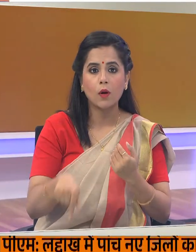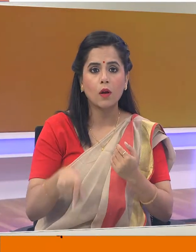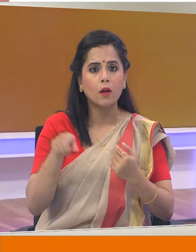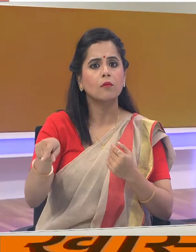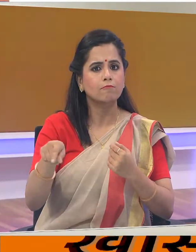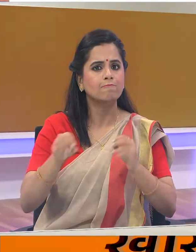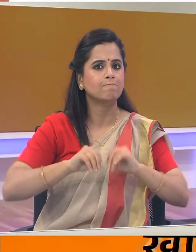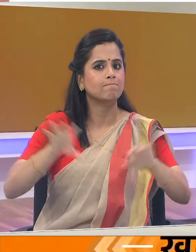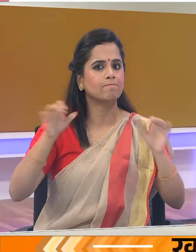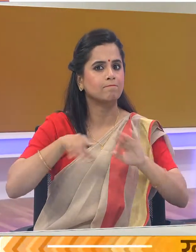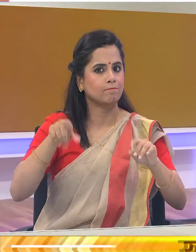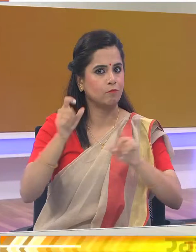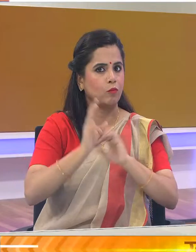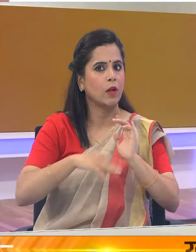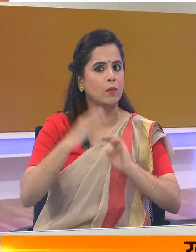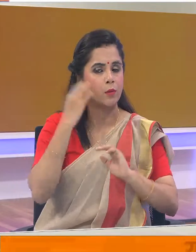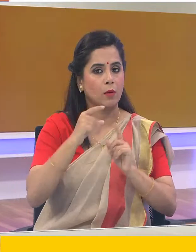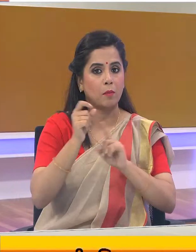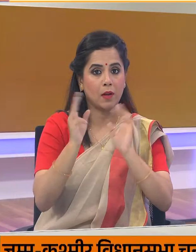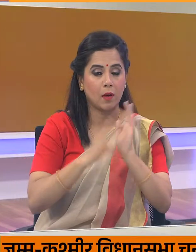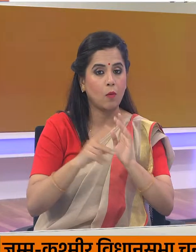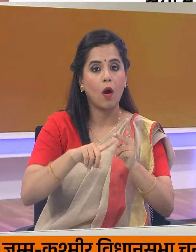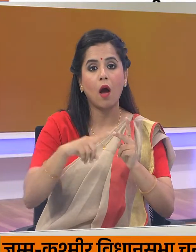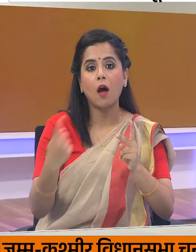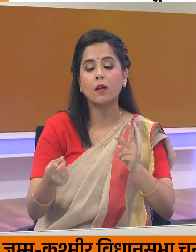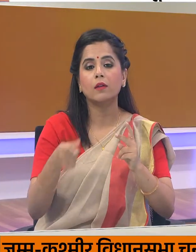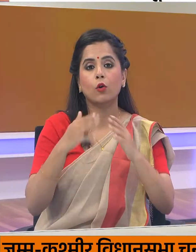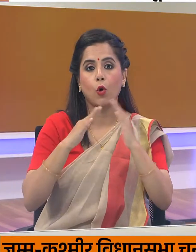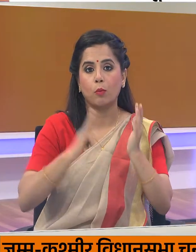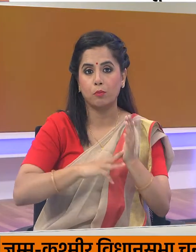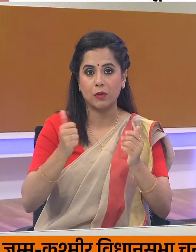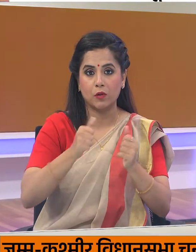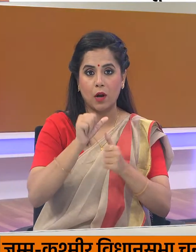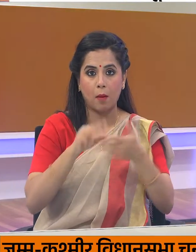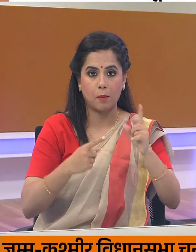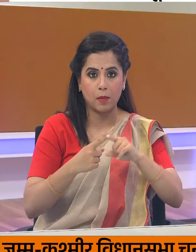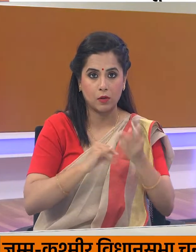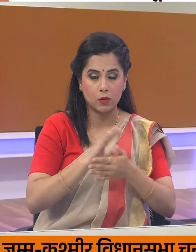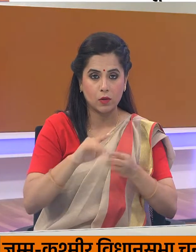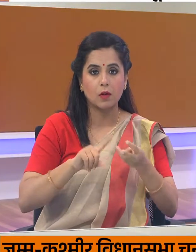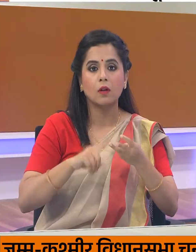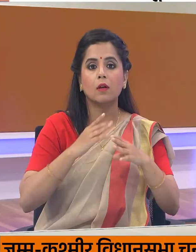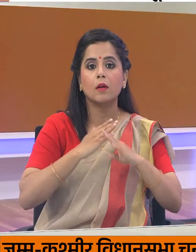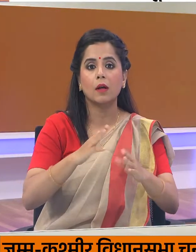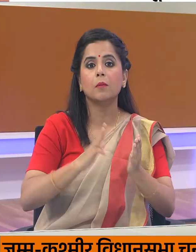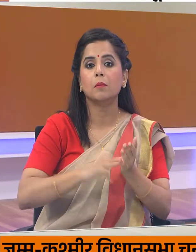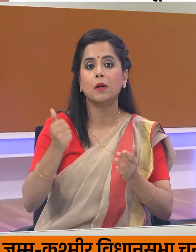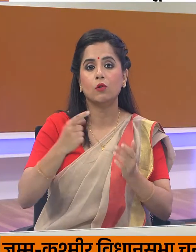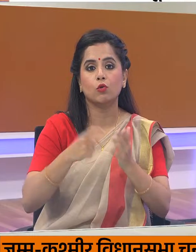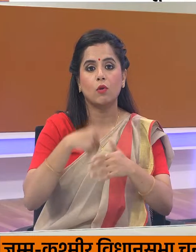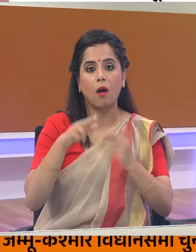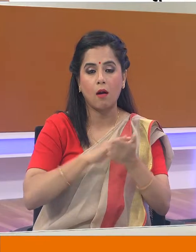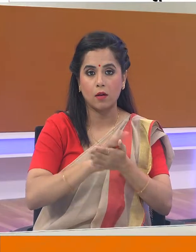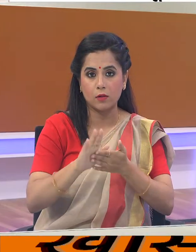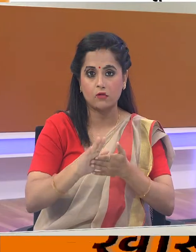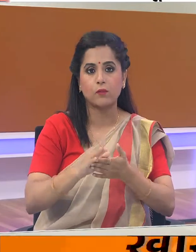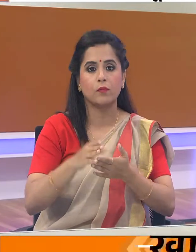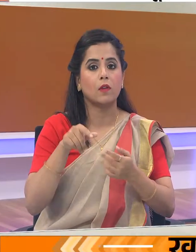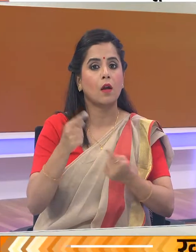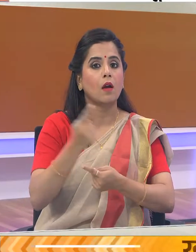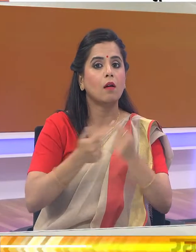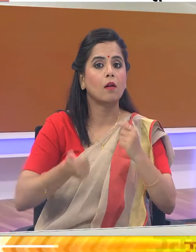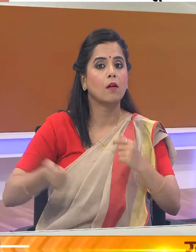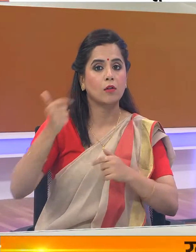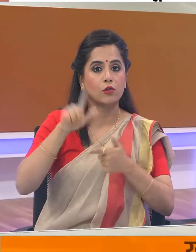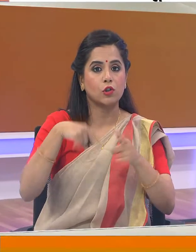स्टार प्रचारक होंगे। पीएम के अलावा गृह मंत्री अमित शाह, रक्षा मंत्री राजनाथ सिंह, पार्टी के